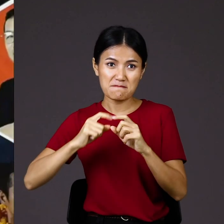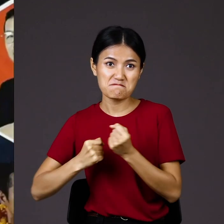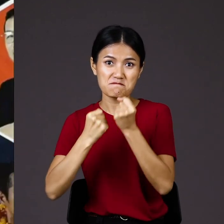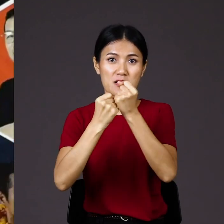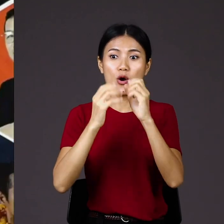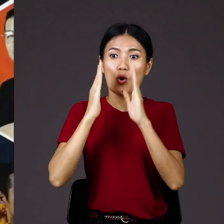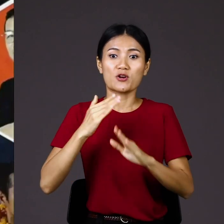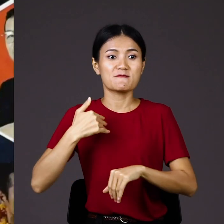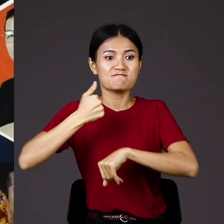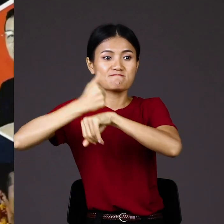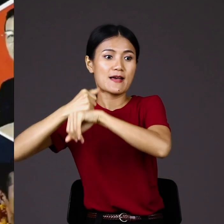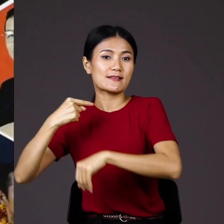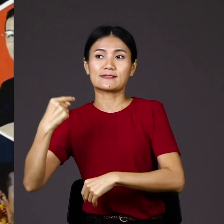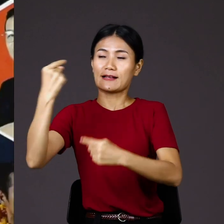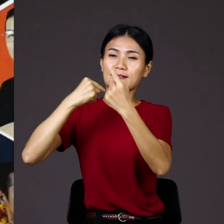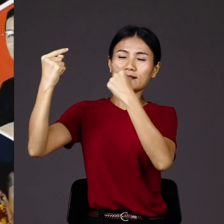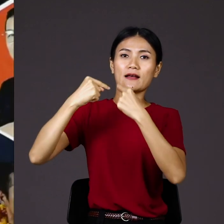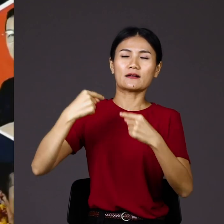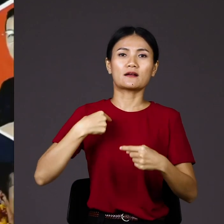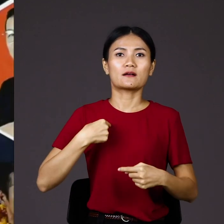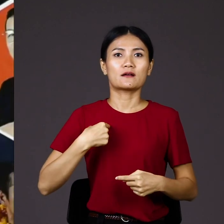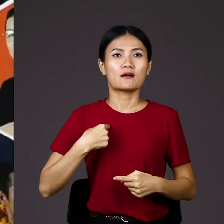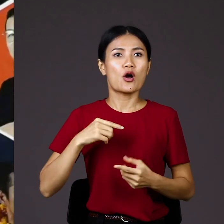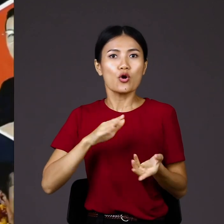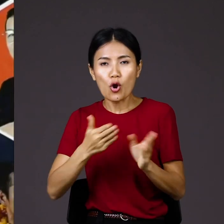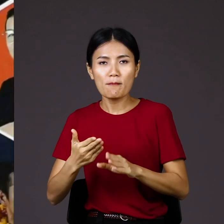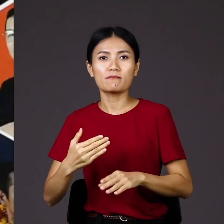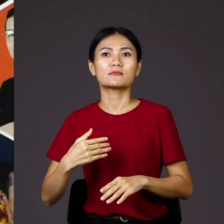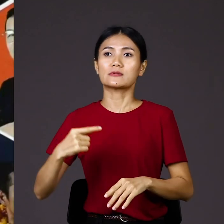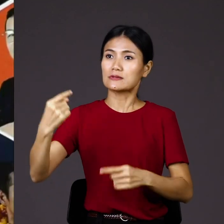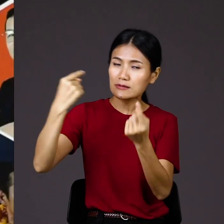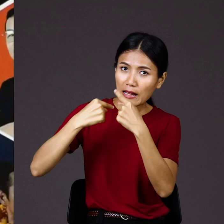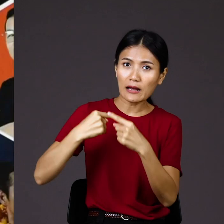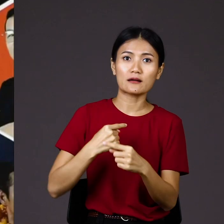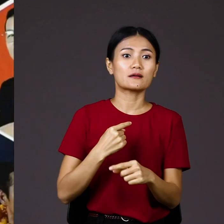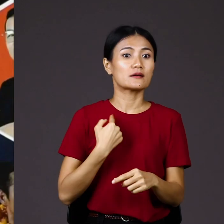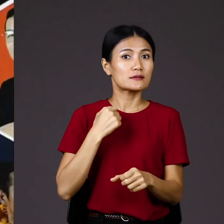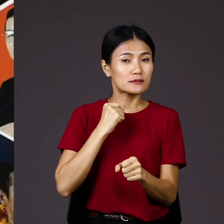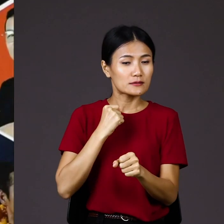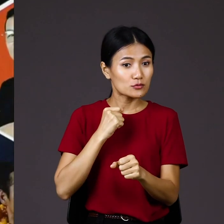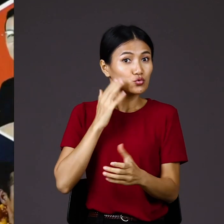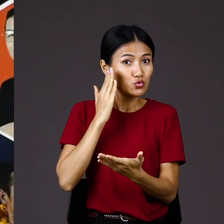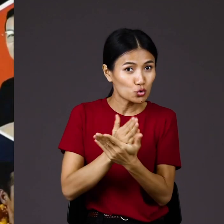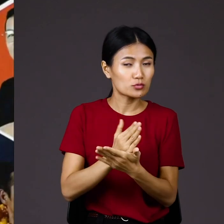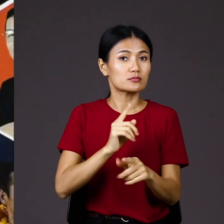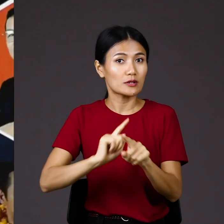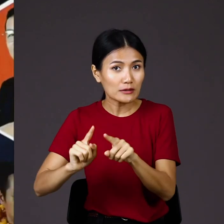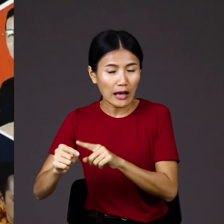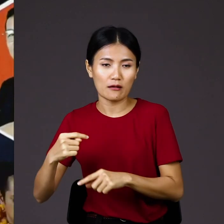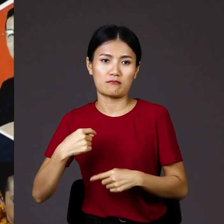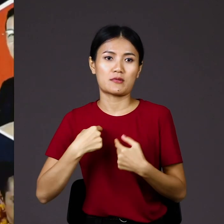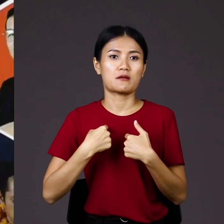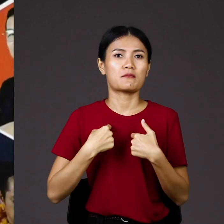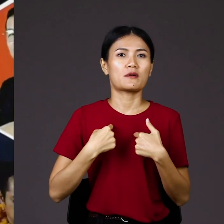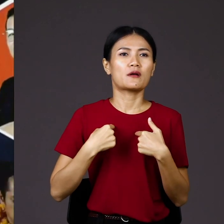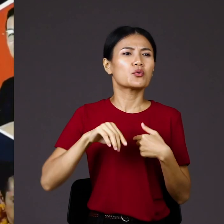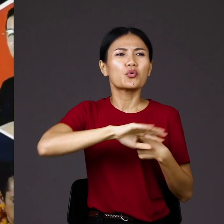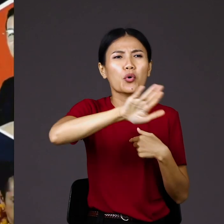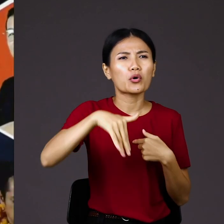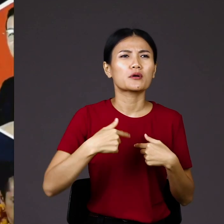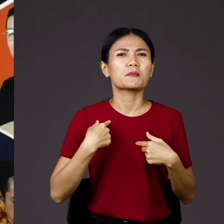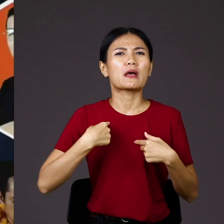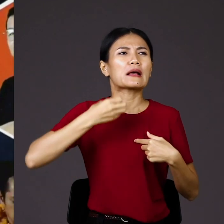ธิ์ก็มาตัดสิทธิ์อีกดังนั้นครับพวกเราแทนที่จะกลับบ้านแยกย้ายกันไปทำงานแล้วรอ